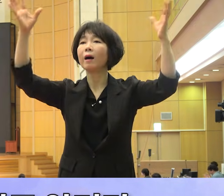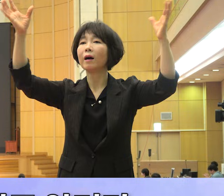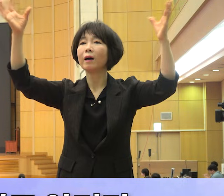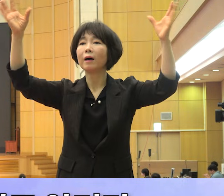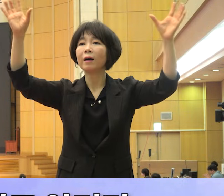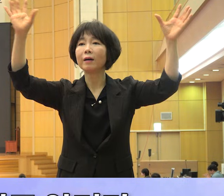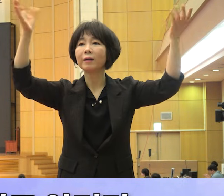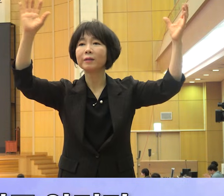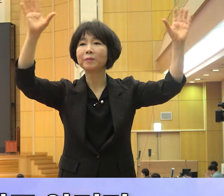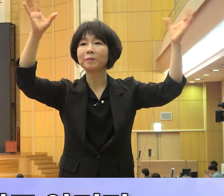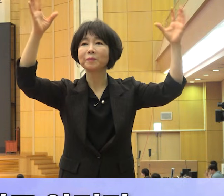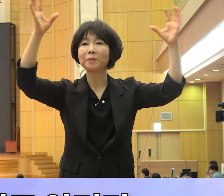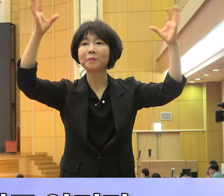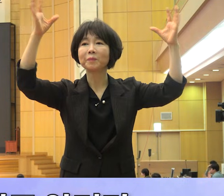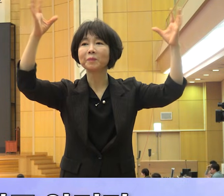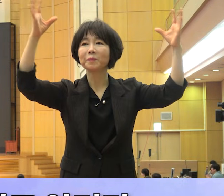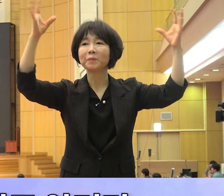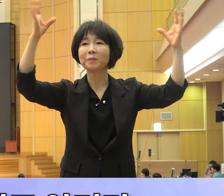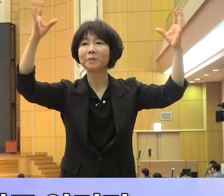돌리겠습니다.